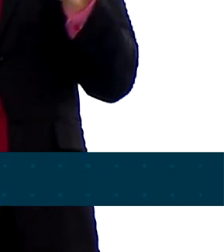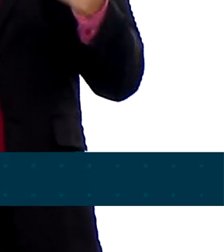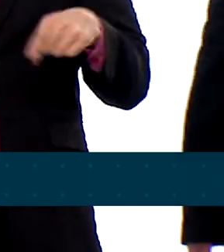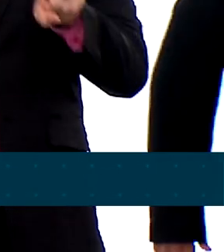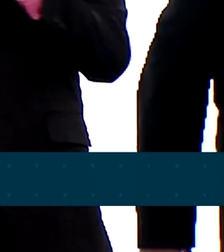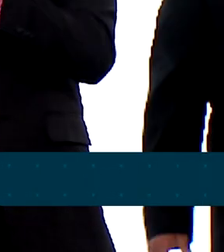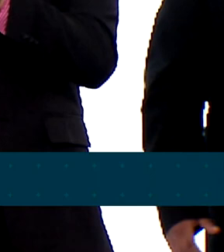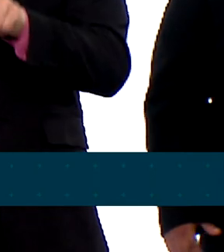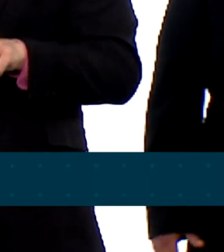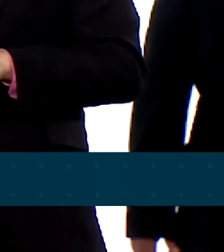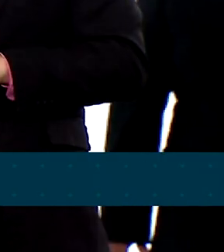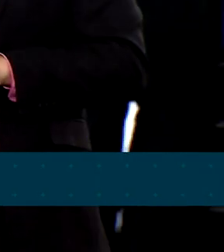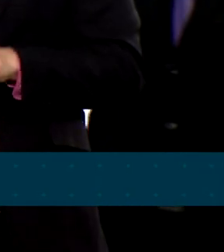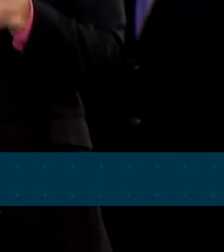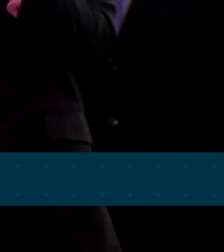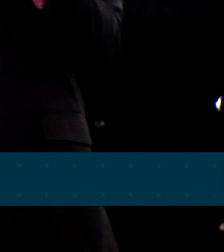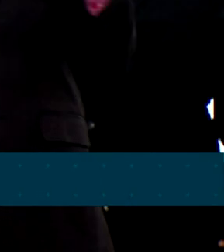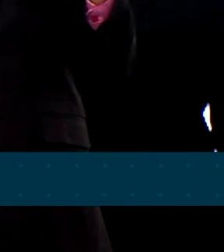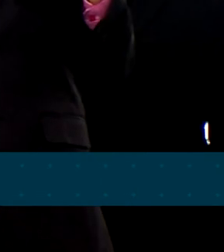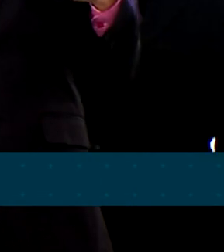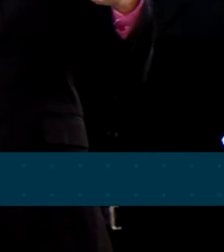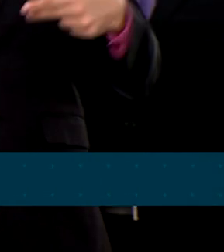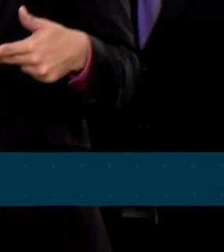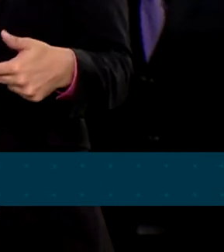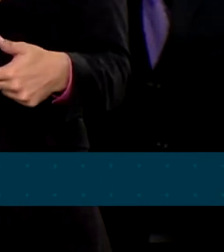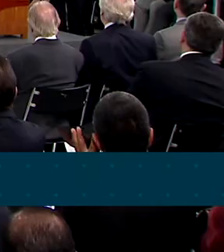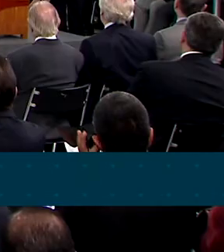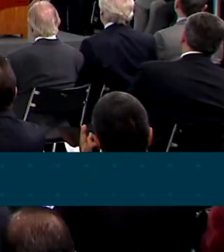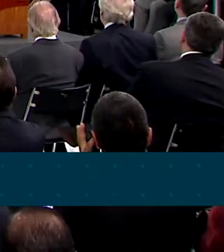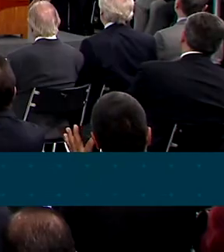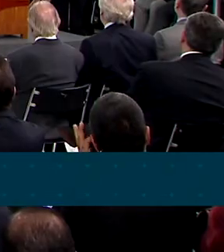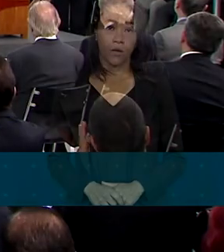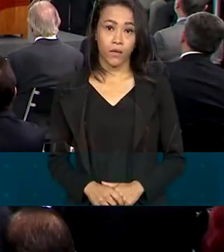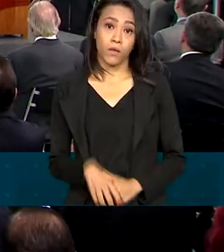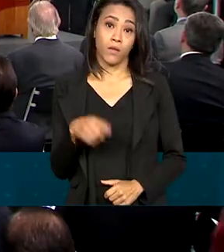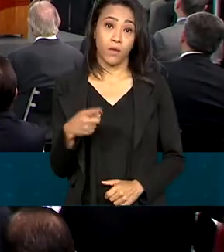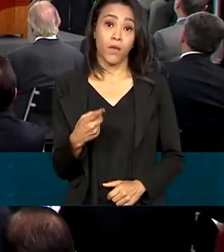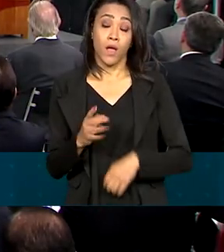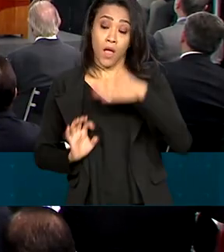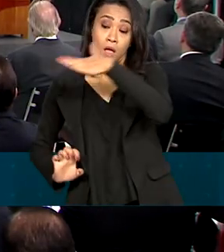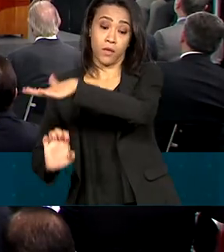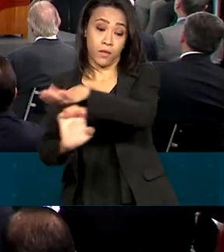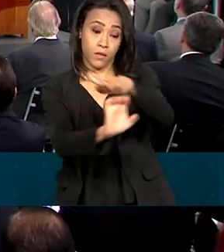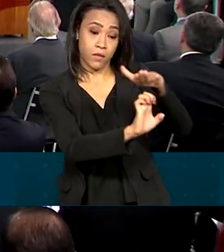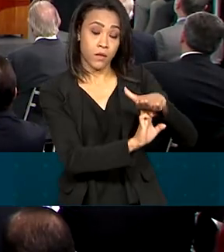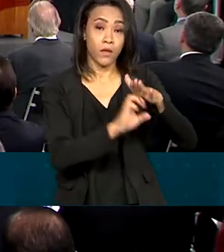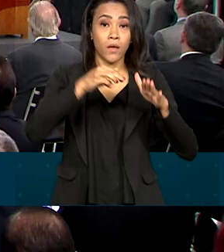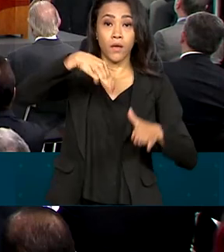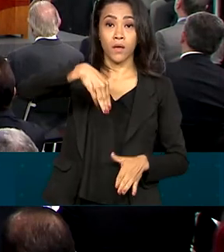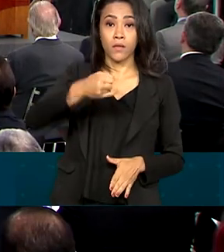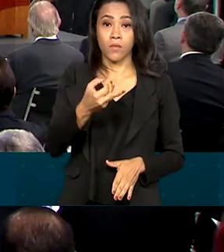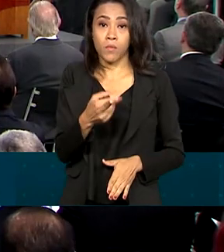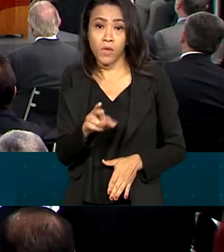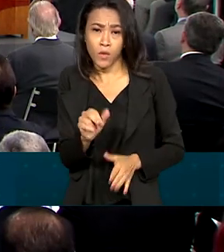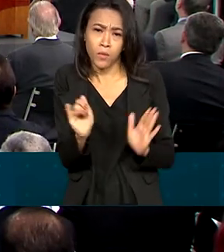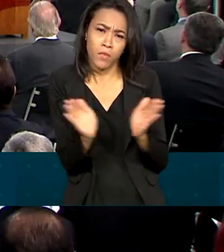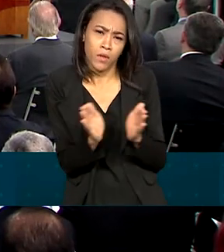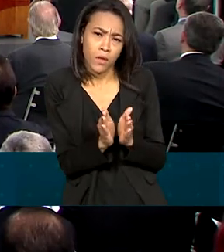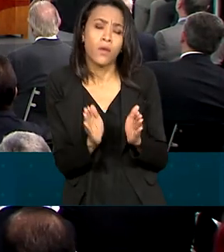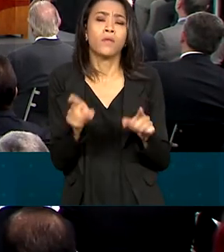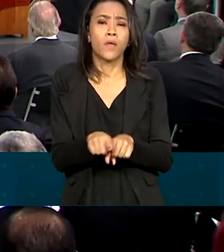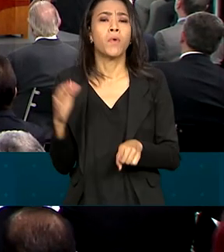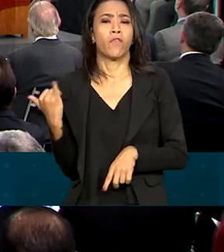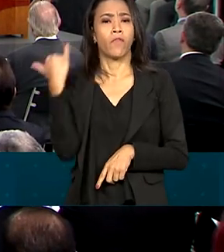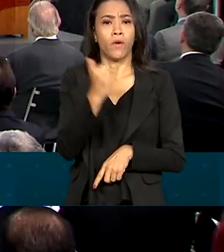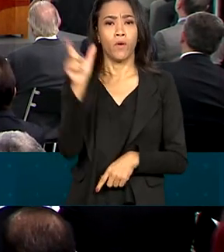o ponto de partida da nova política industrial. As micro e pequenas empresas, segundo o ministro, também